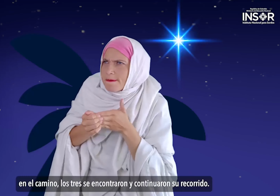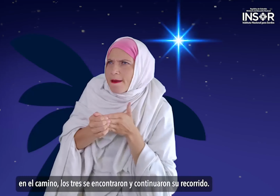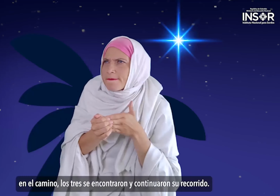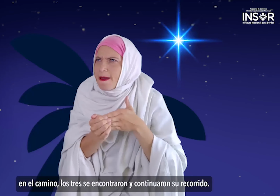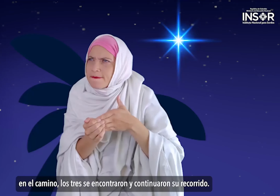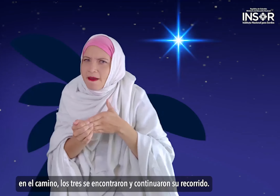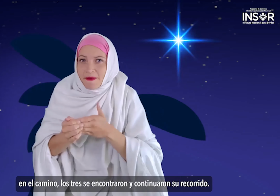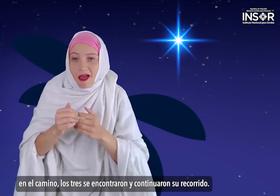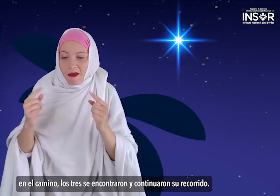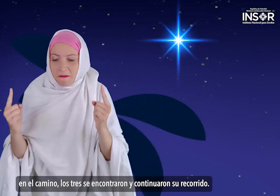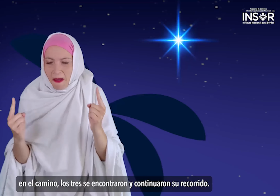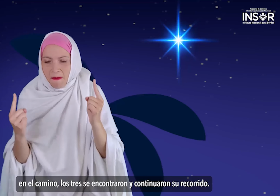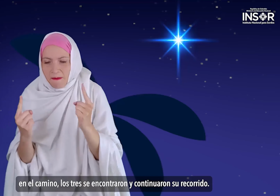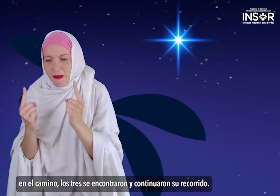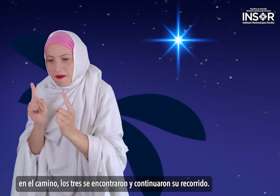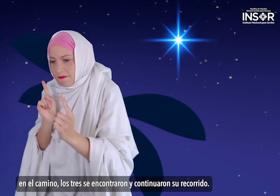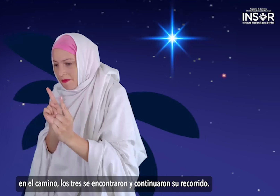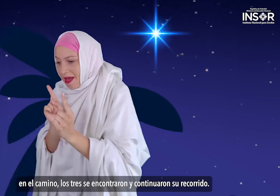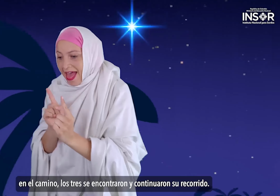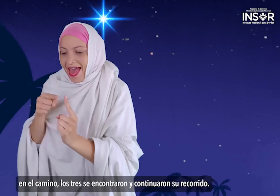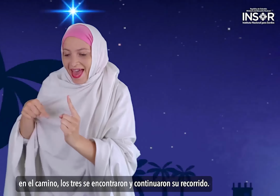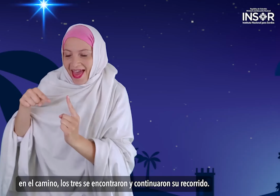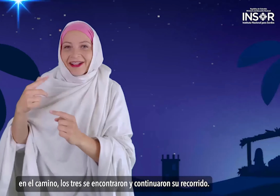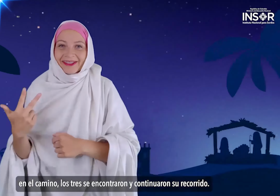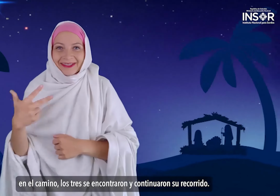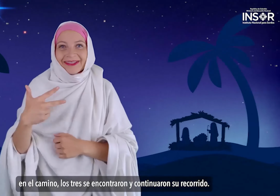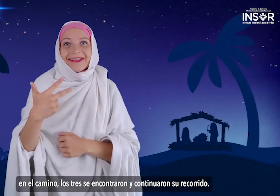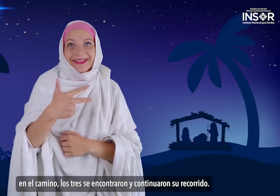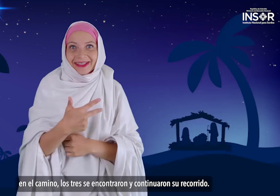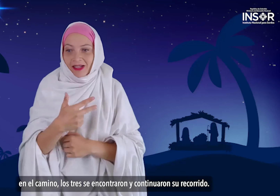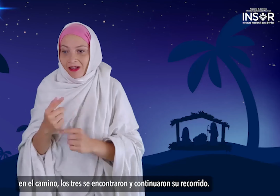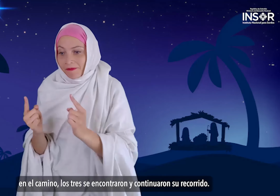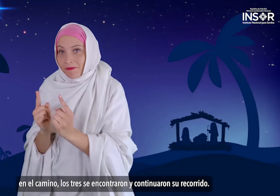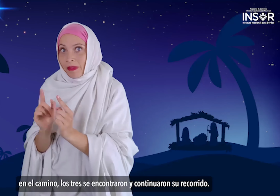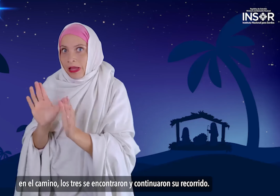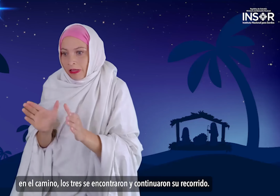En el camino, los tres se encontraron y continuaron su recorrido.